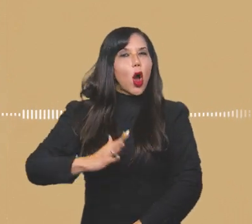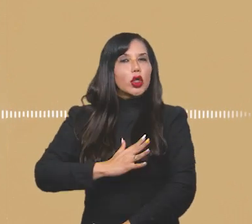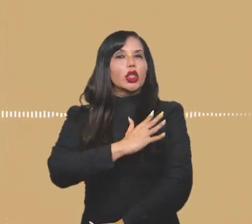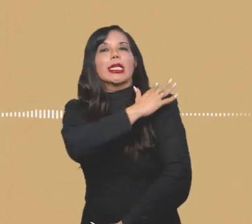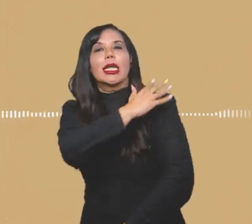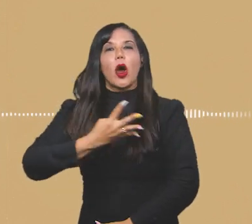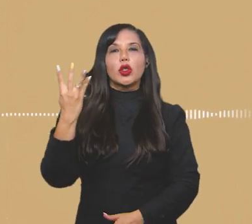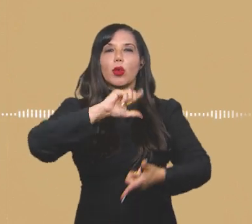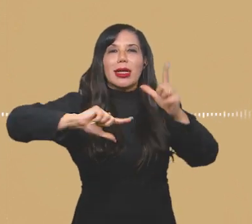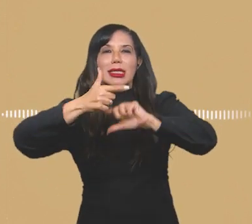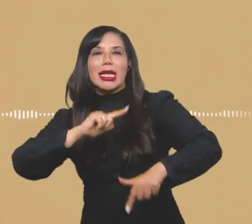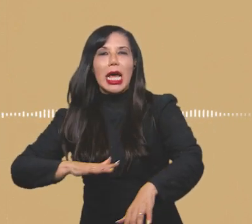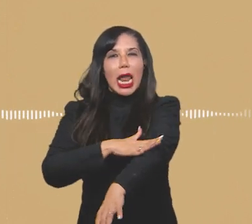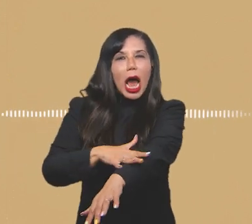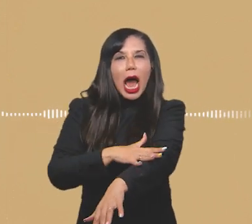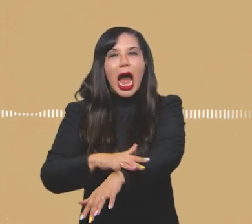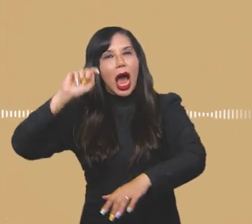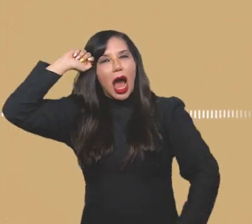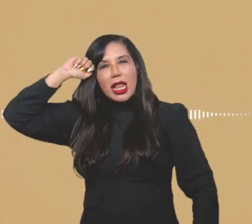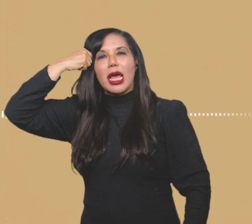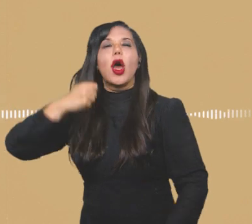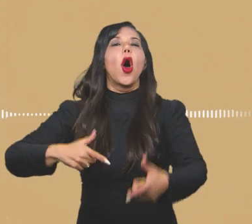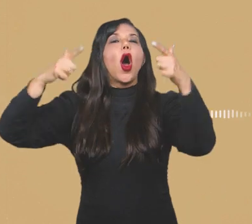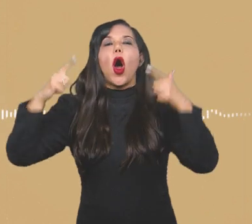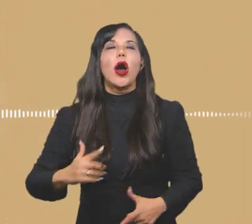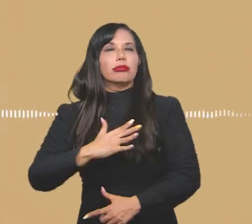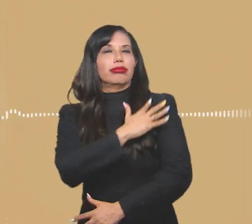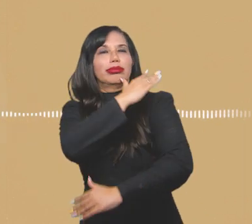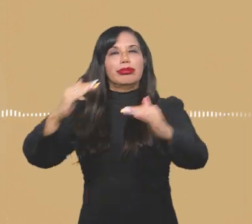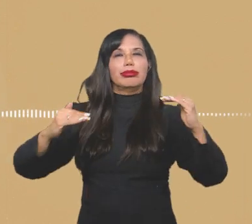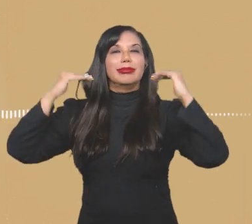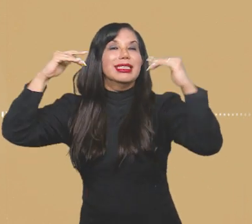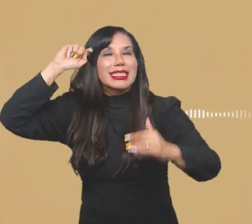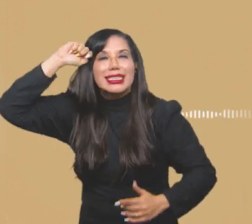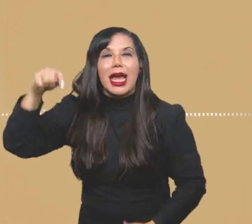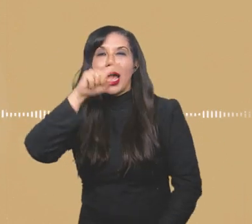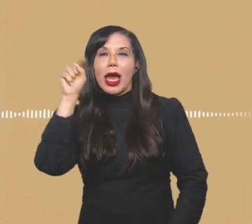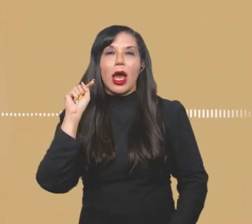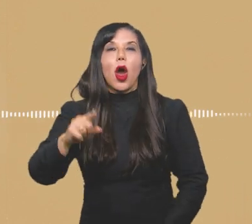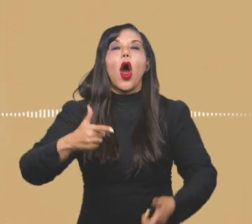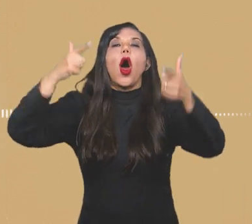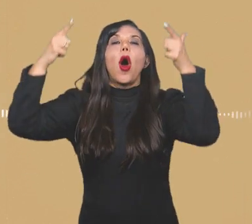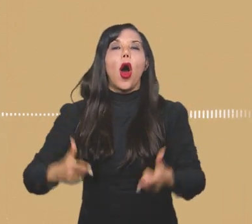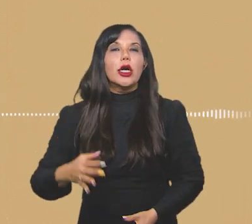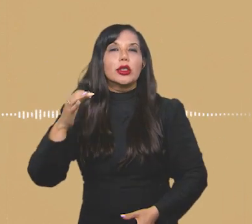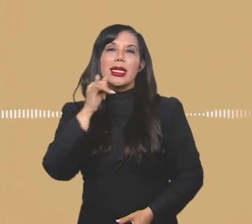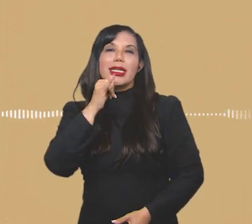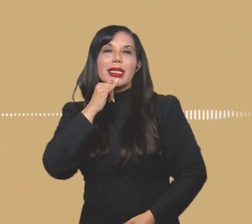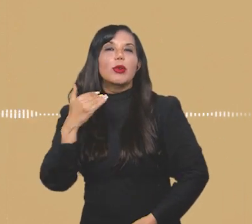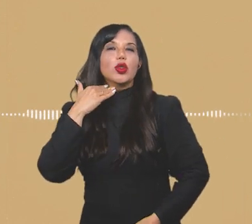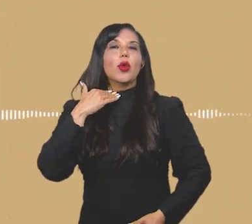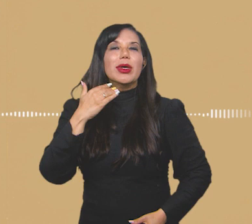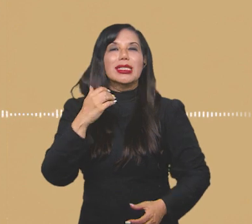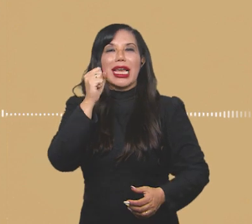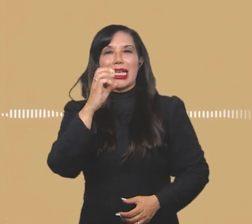de 4 estrelas da raça negra? Onde estão os almirantes negros? Onde estão os juízes